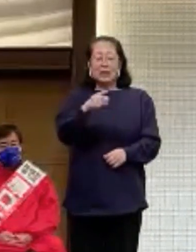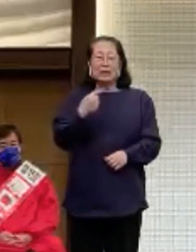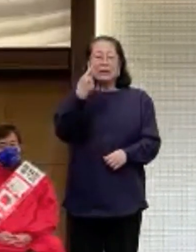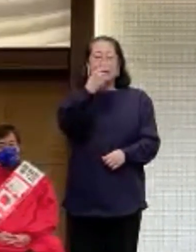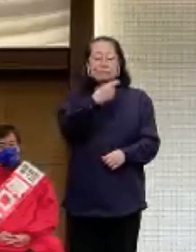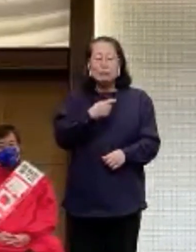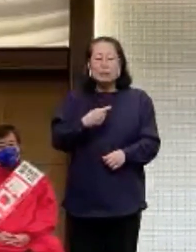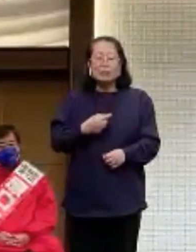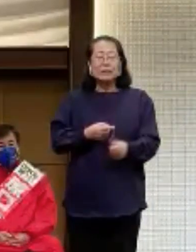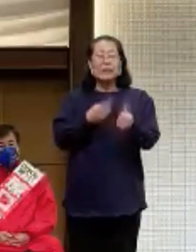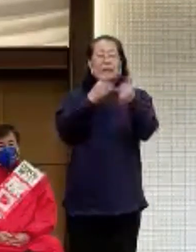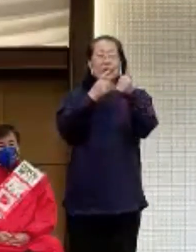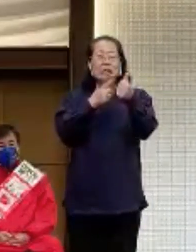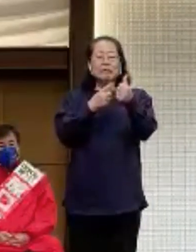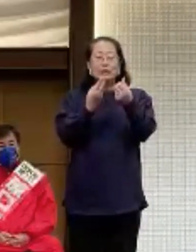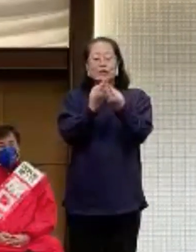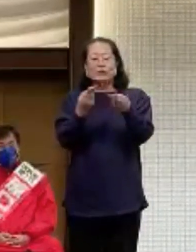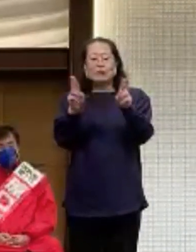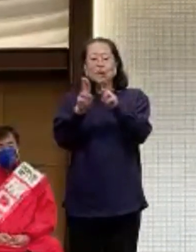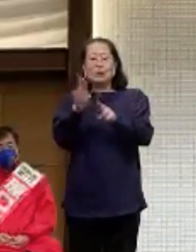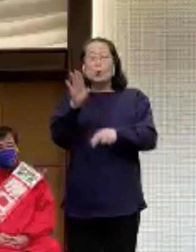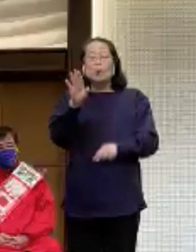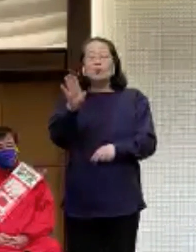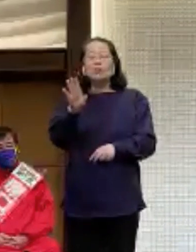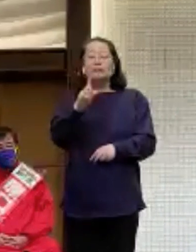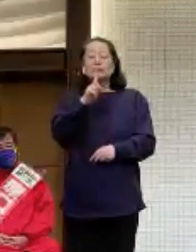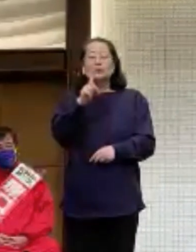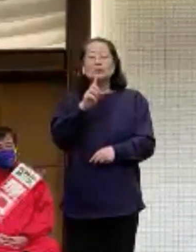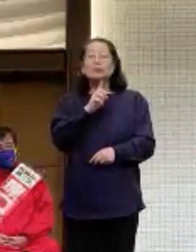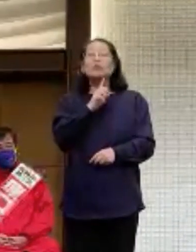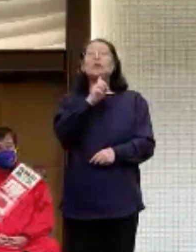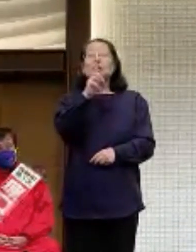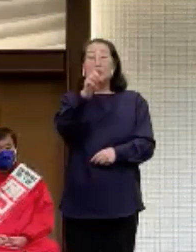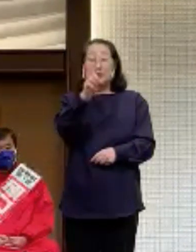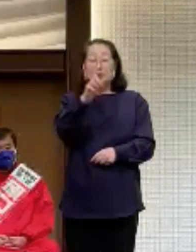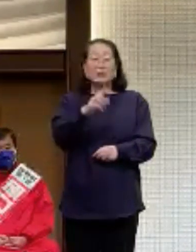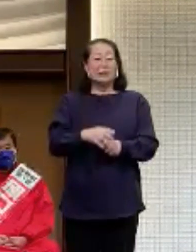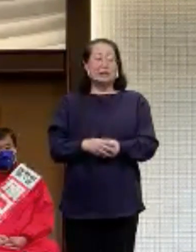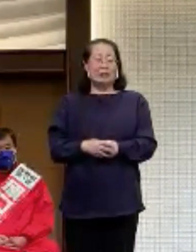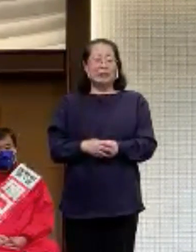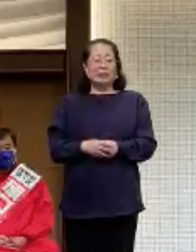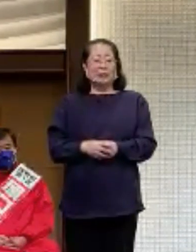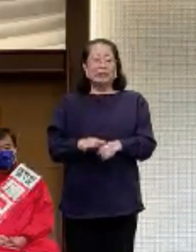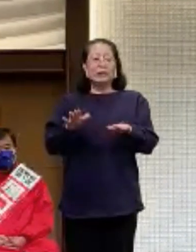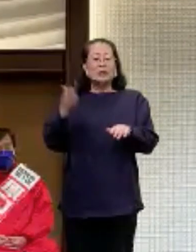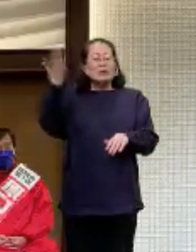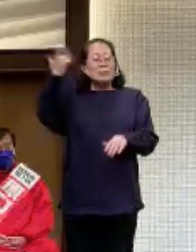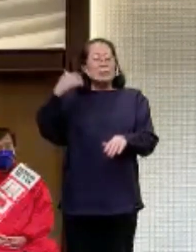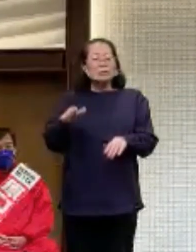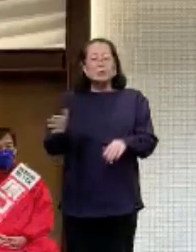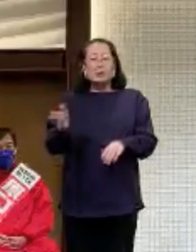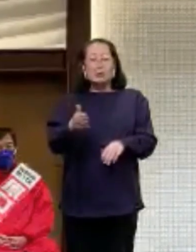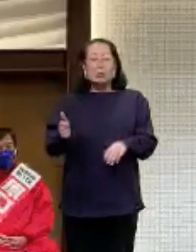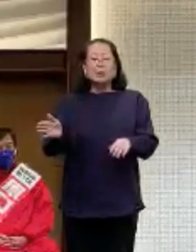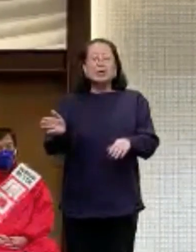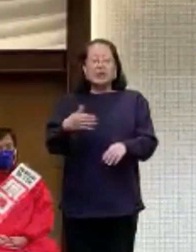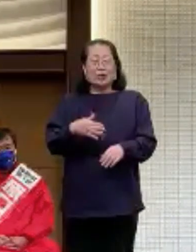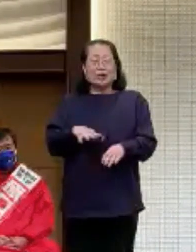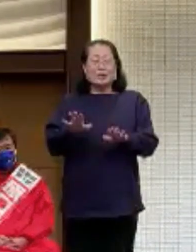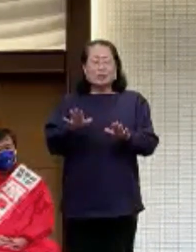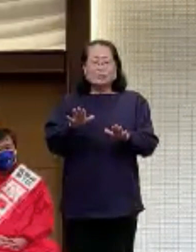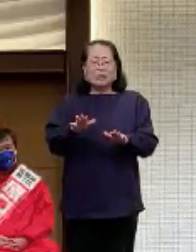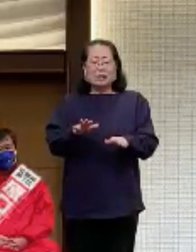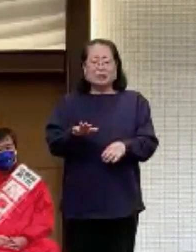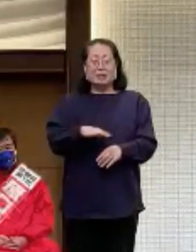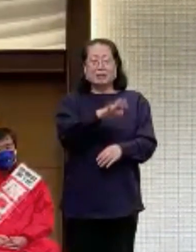口和弘党ですということを申し上げました。その頃からでしょうかね、今原